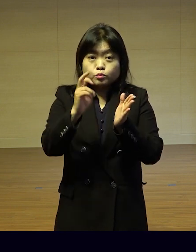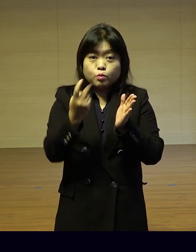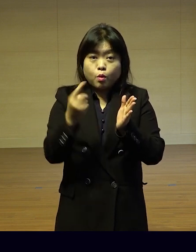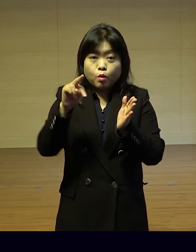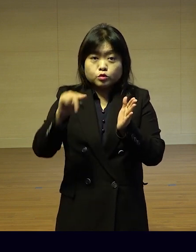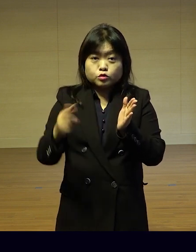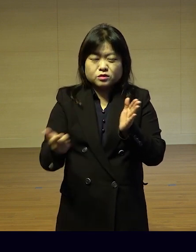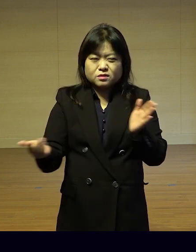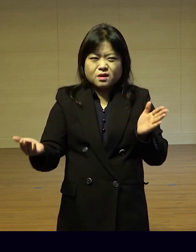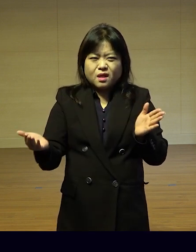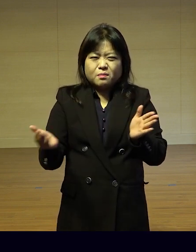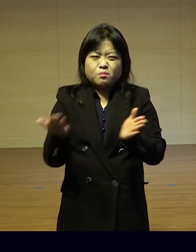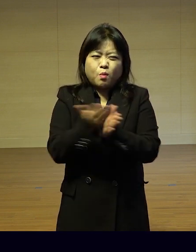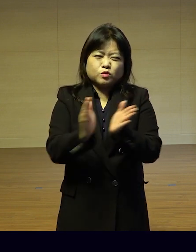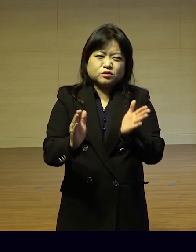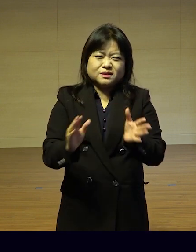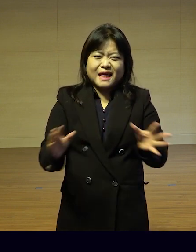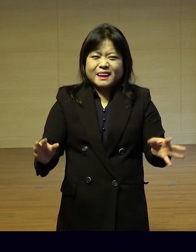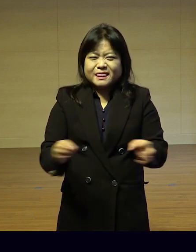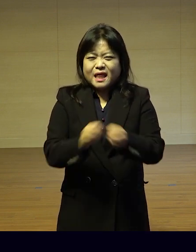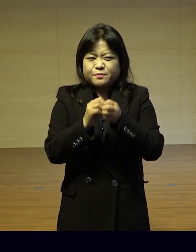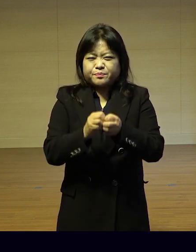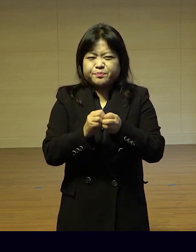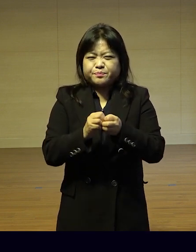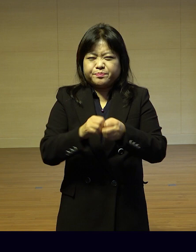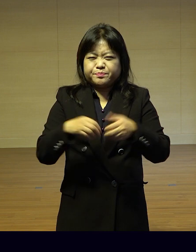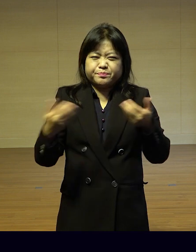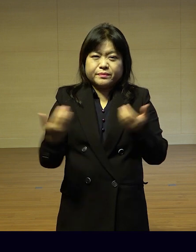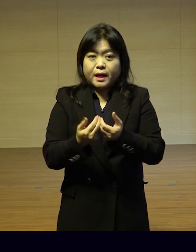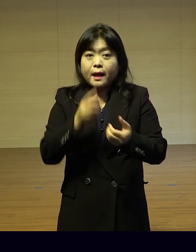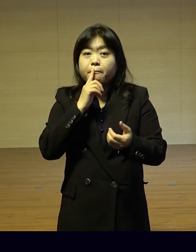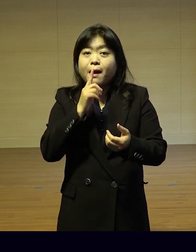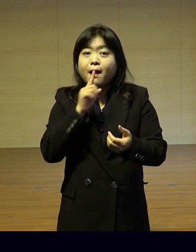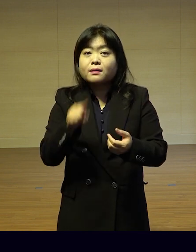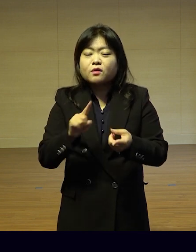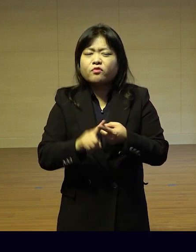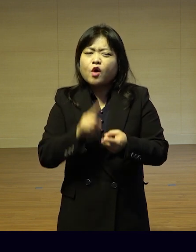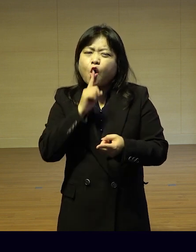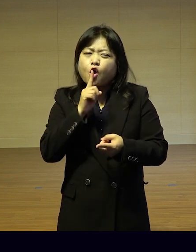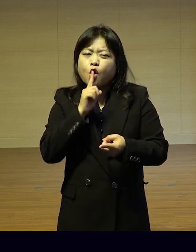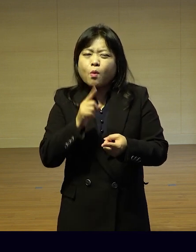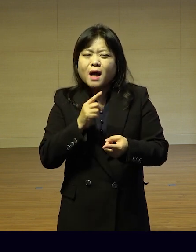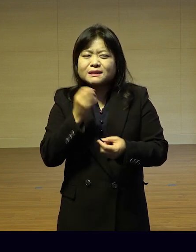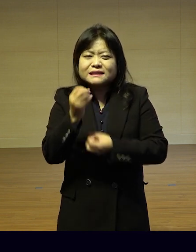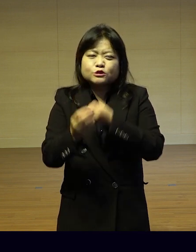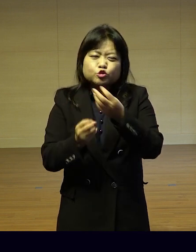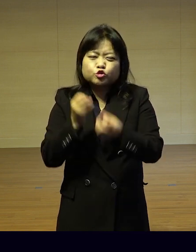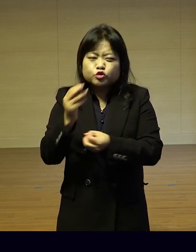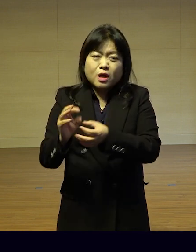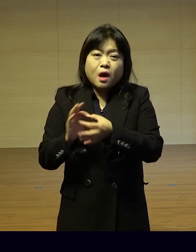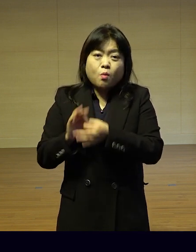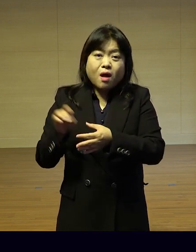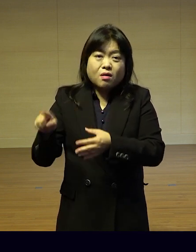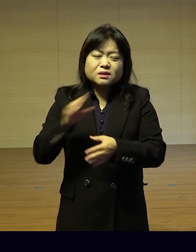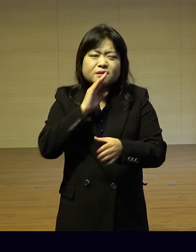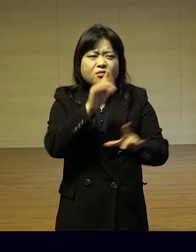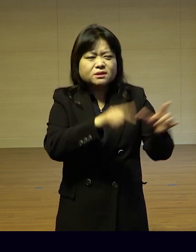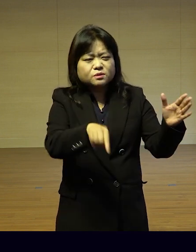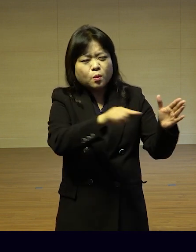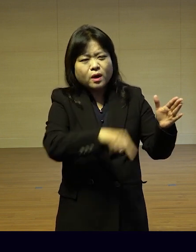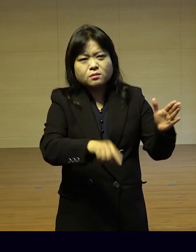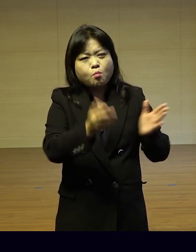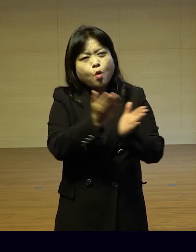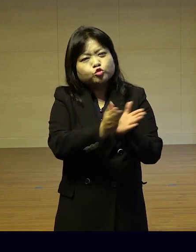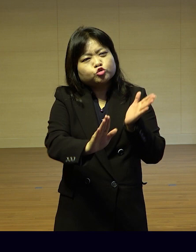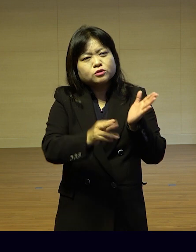한마디로 대립되게 말하는 것, 그러니까 언어나 진술에 관계된 것이지, 이 현실 속에는 또 현상 속에는 모순이 없습니다.